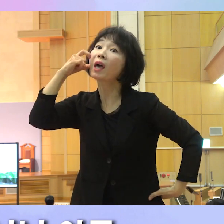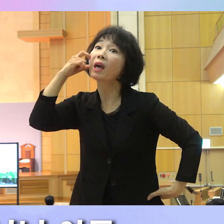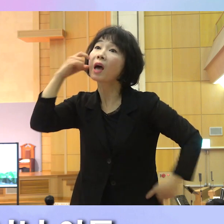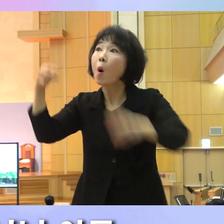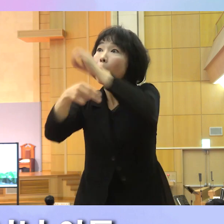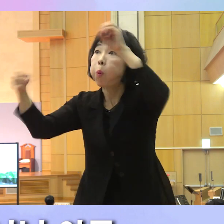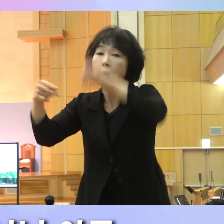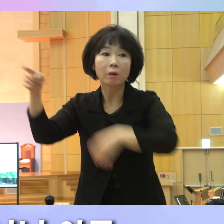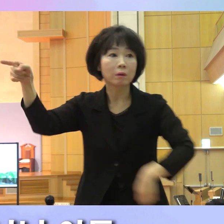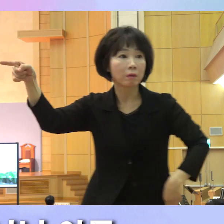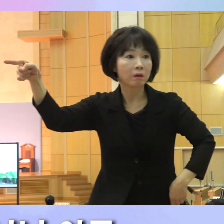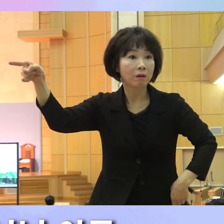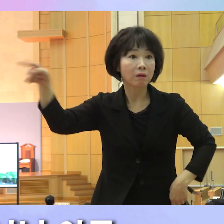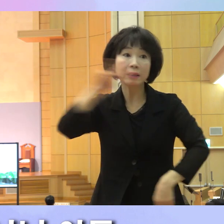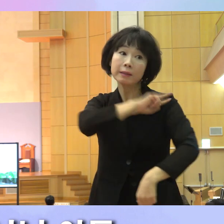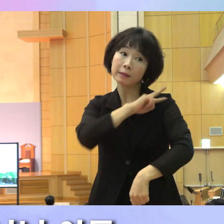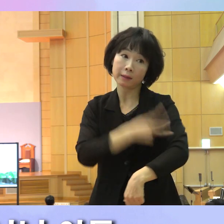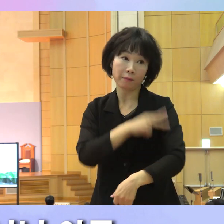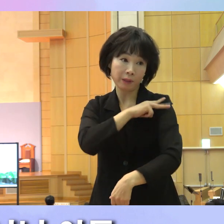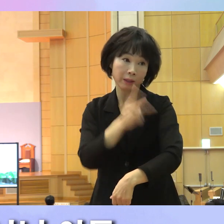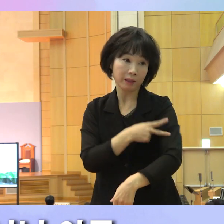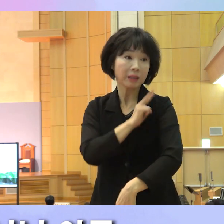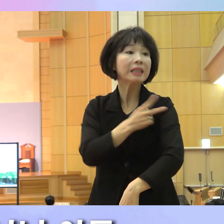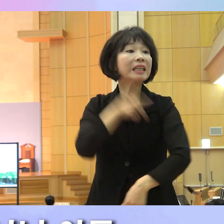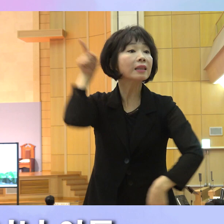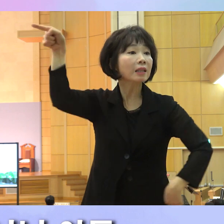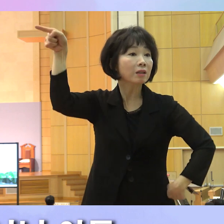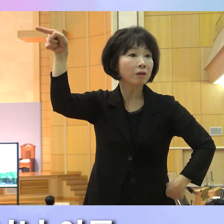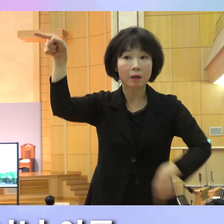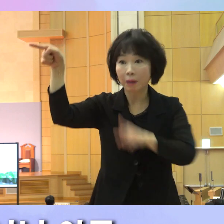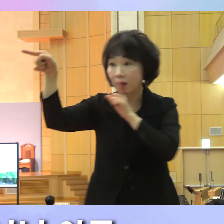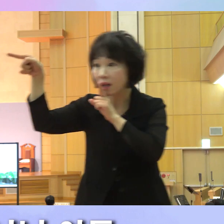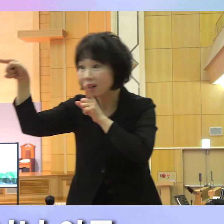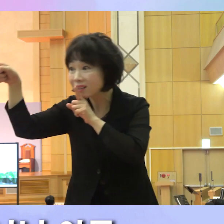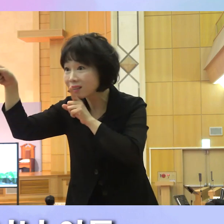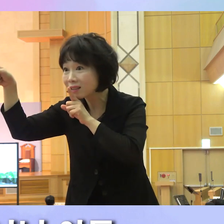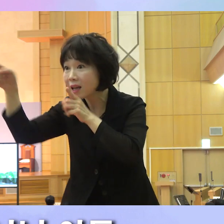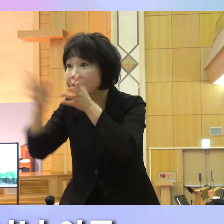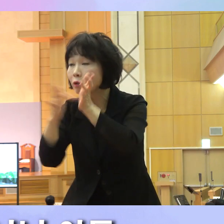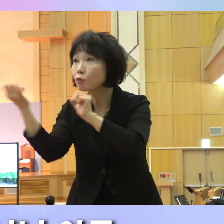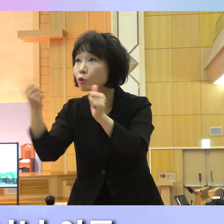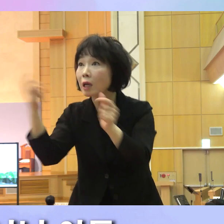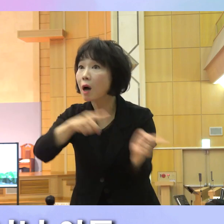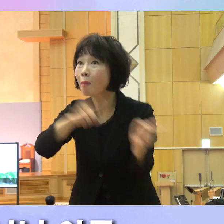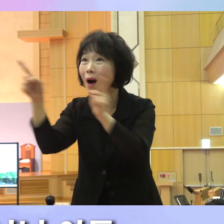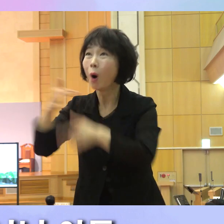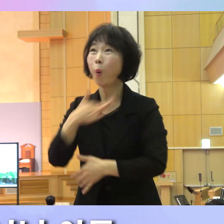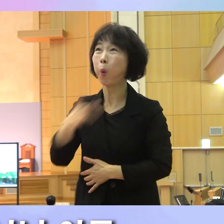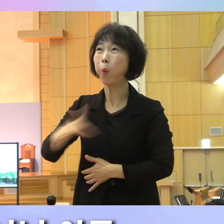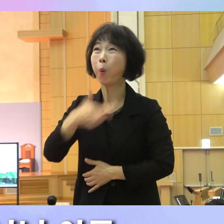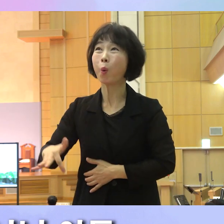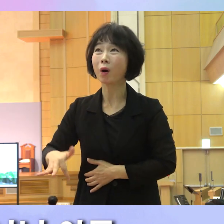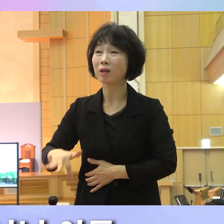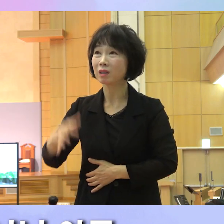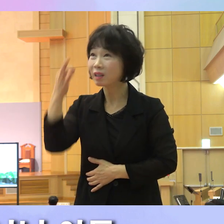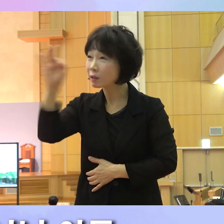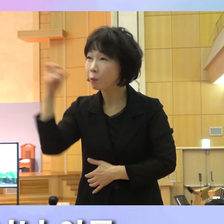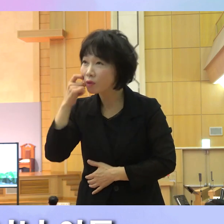죽었다가 살아나신 그 예수님을 부인하는 것이 뭐다? 이단이다. 왜 그러냐?